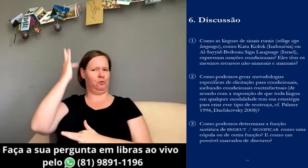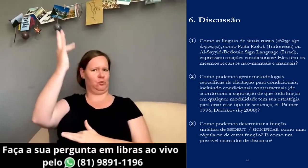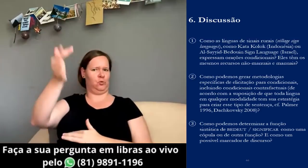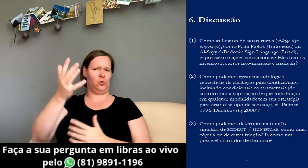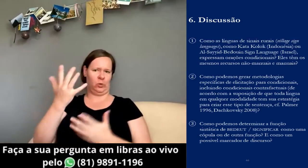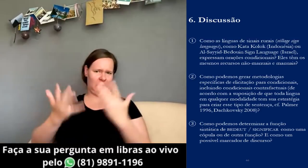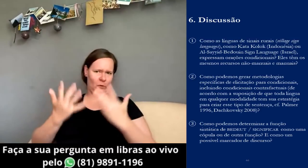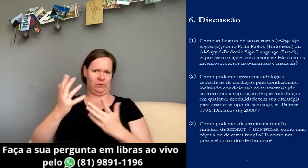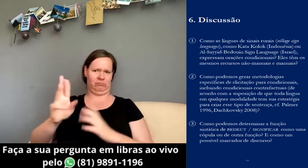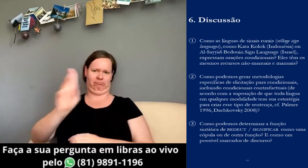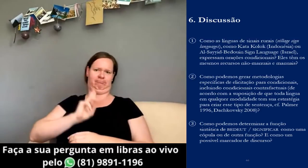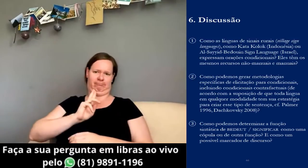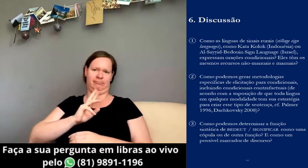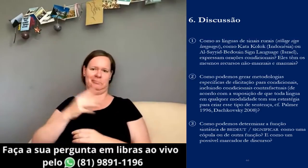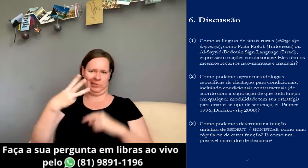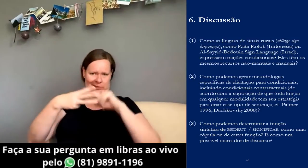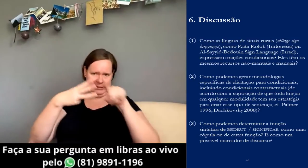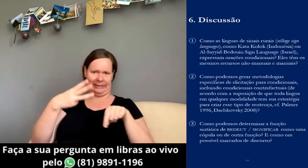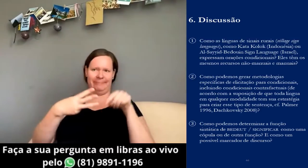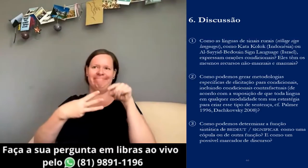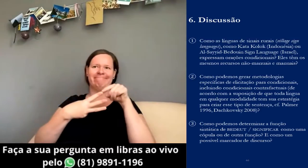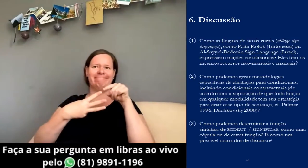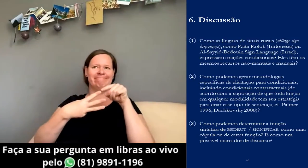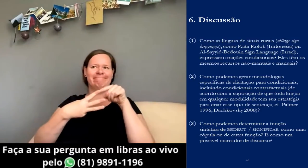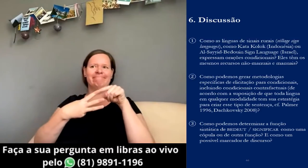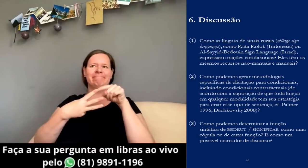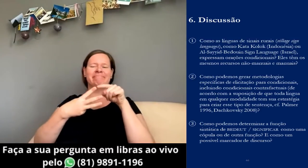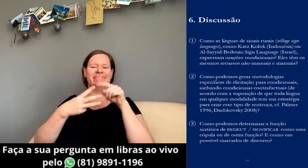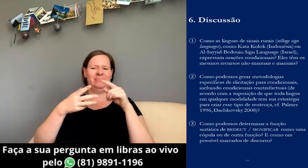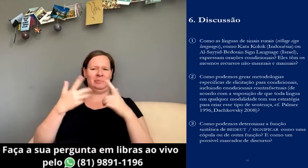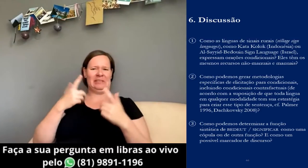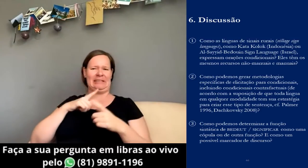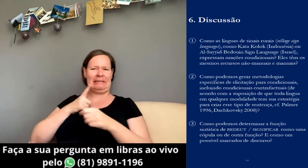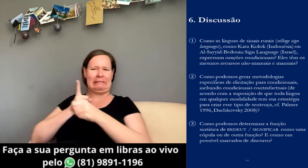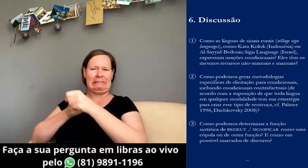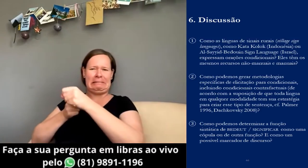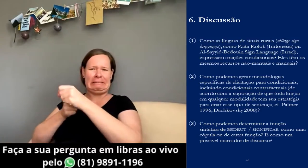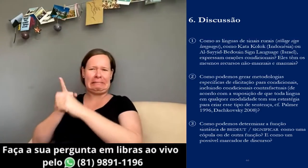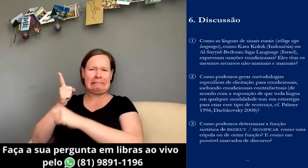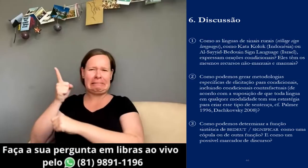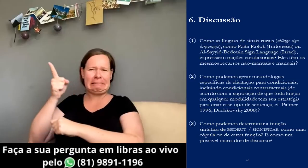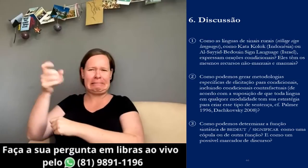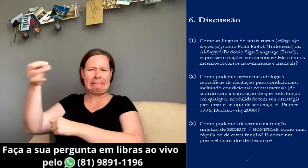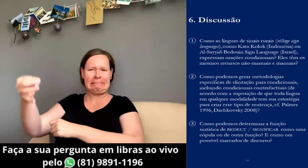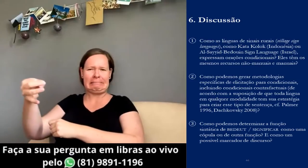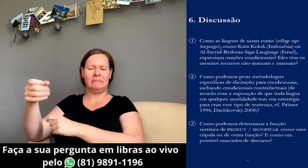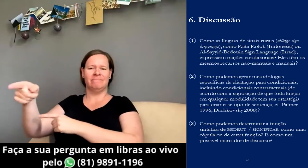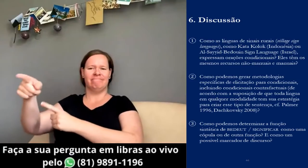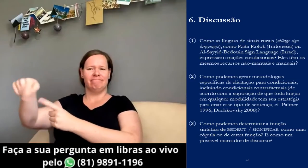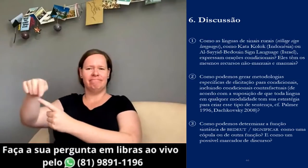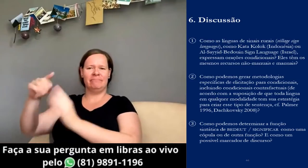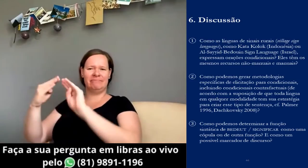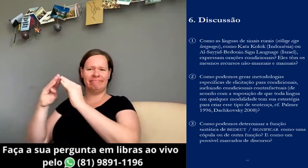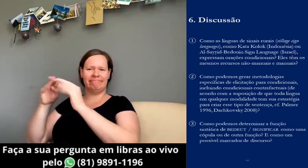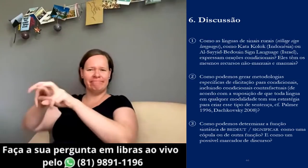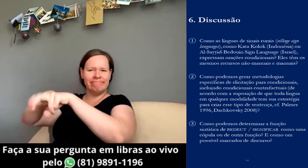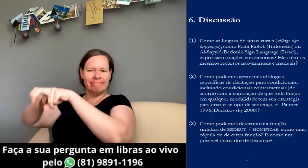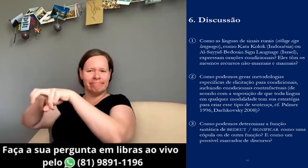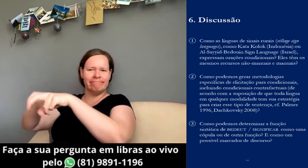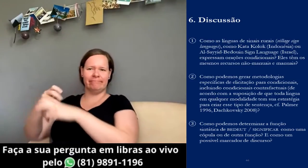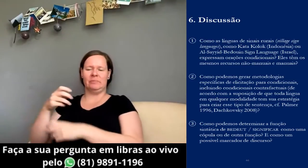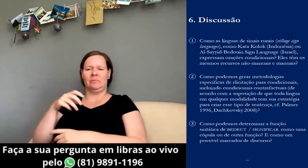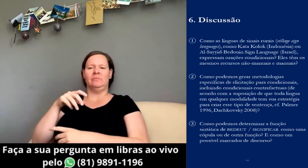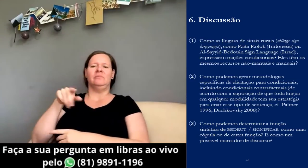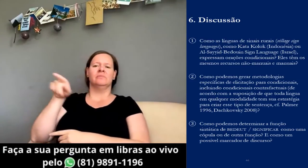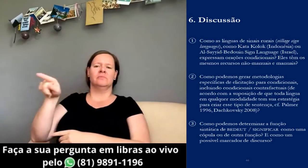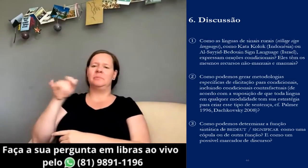Então, Liona, também, tanto eu chego a conclusões, como eu tenho muitas perguntas a fazer sobre esse tema. Então, uma